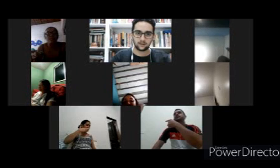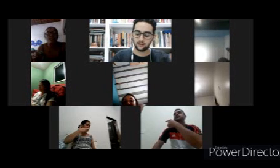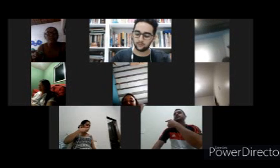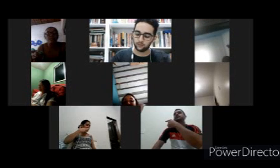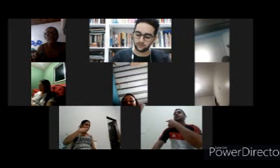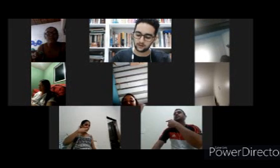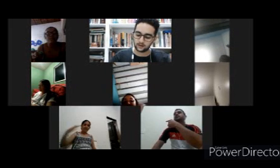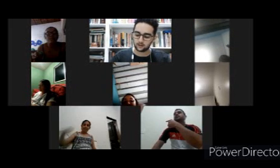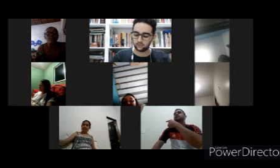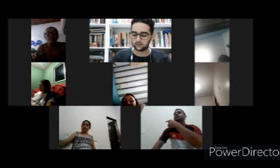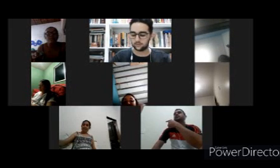e por fim a Lucimar.